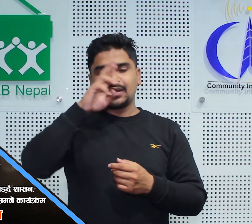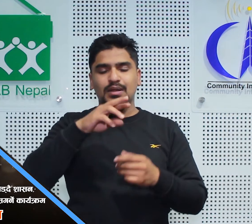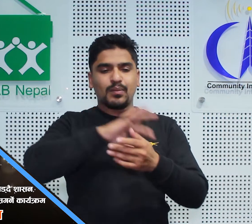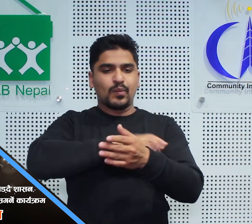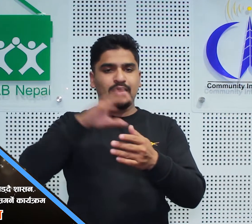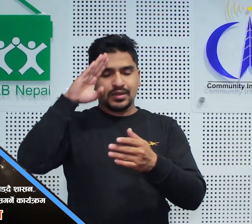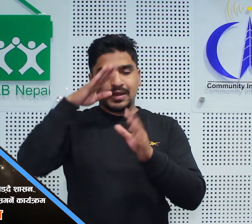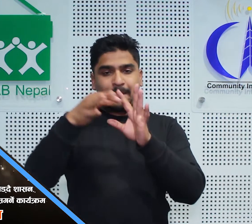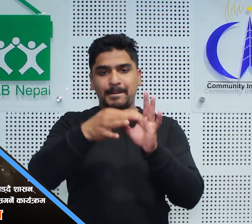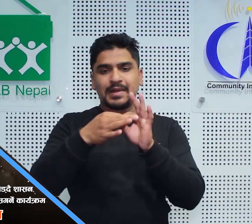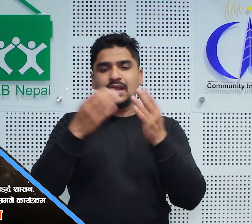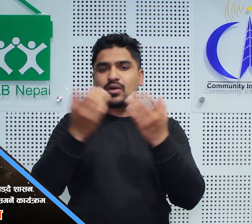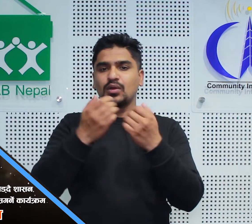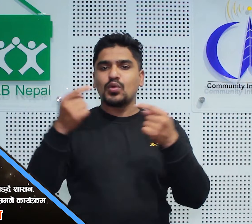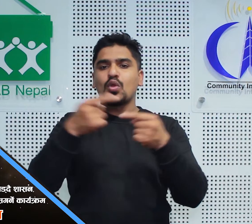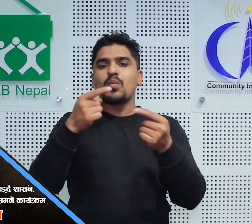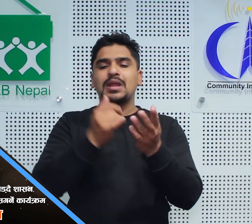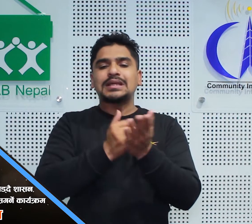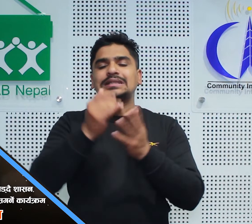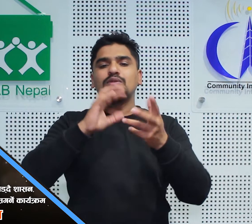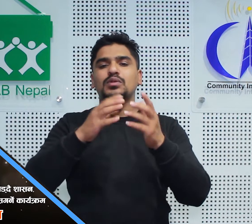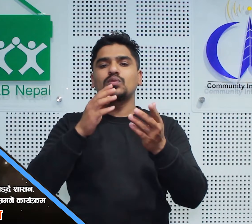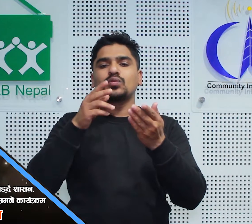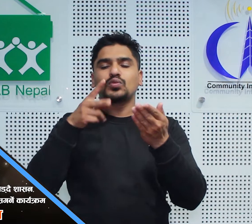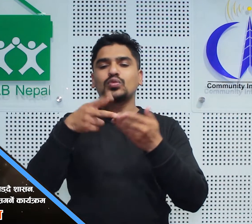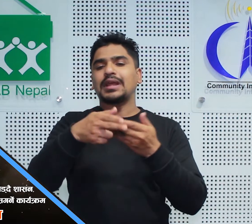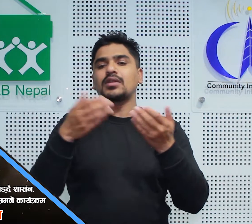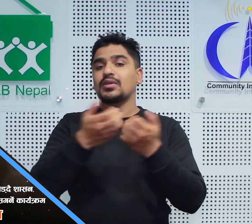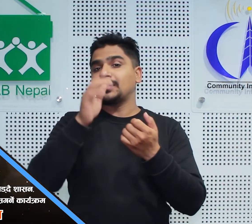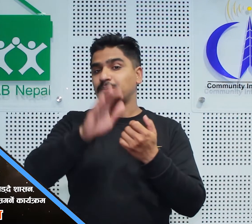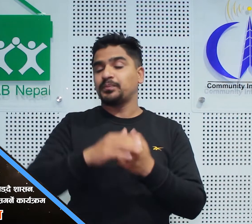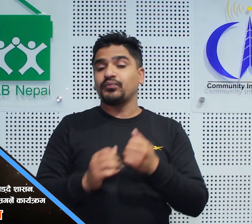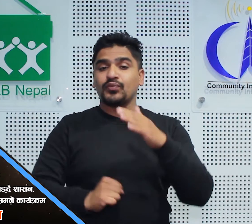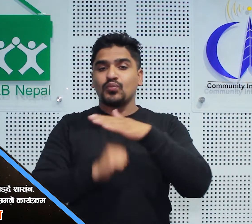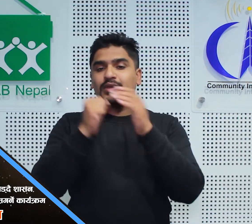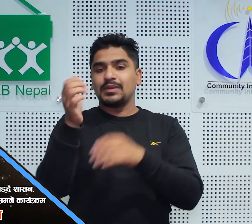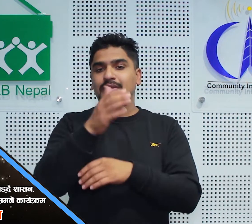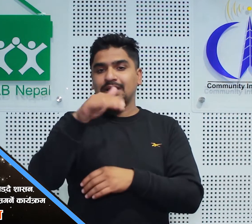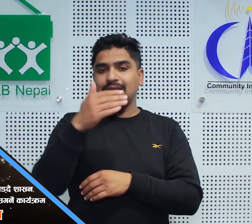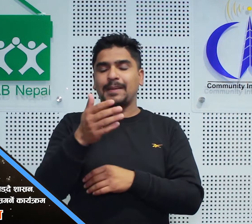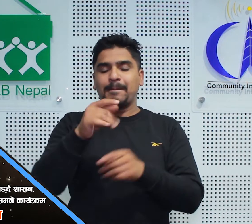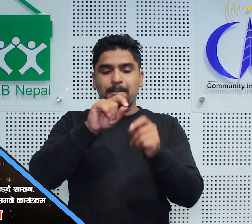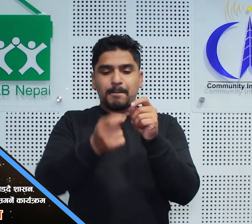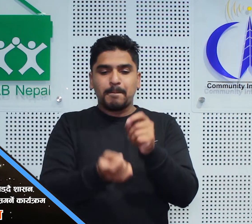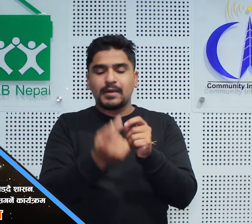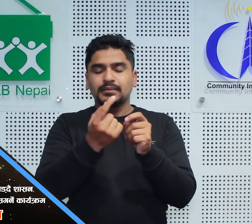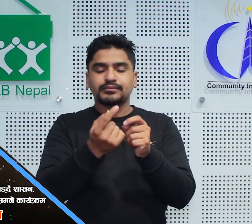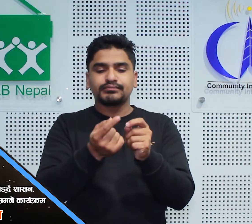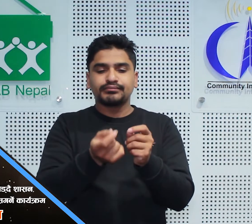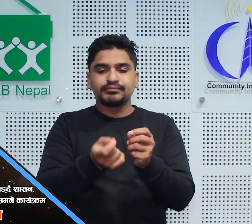सरकार मिलेर गरिएको नमुना कृषि उद्यमको उद्घाटन गर्दैछौँ। मुख्यमन्त्रीज्यूलाई पानसमा बत्ती बालेर उद्घाटन गरिदिनु